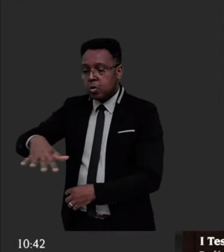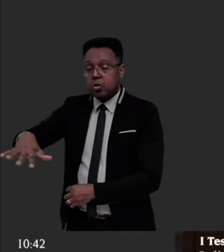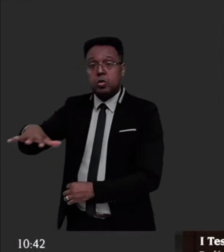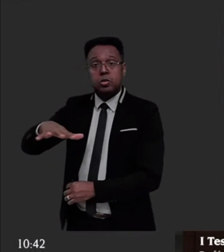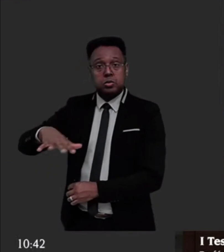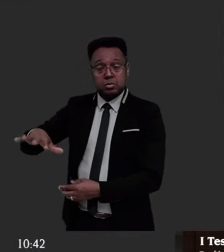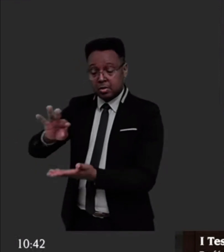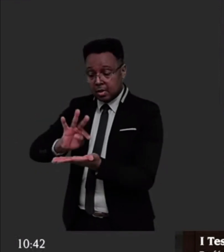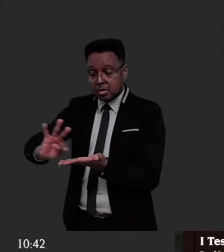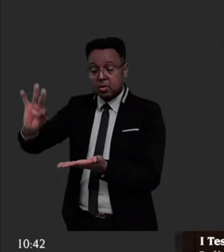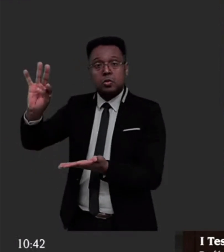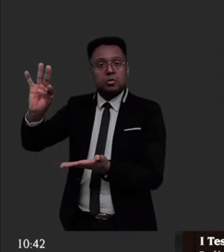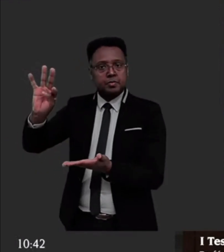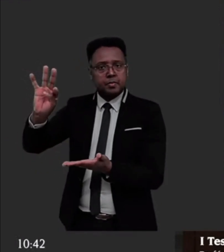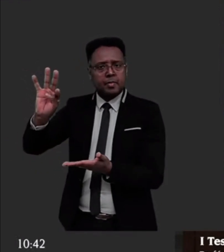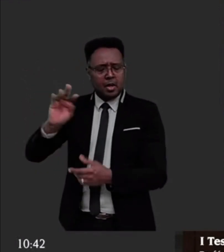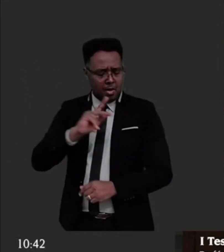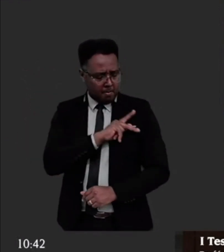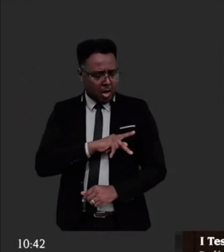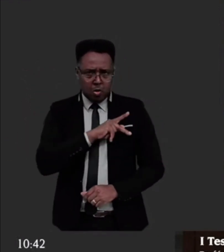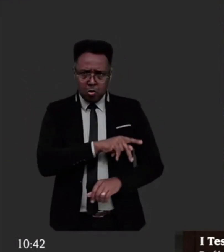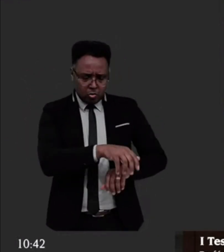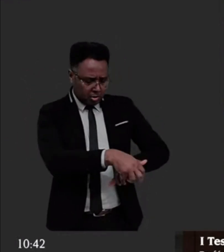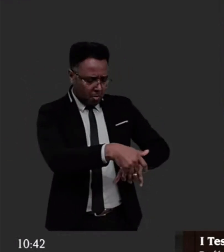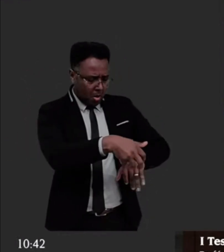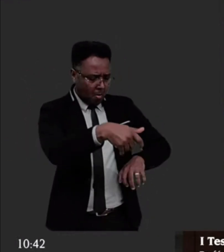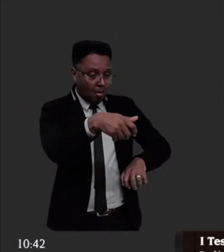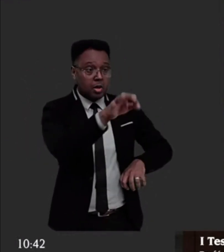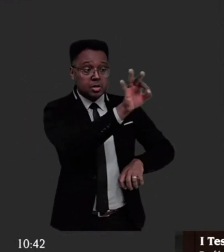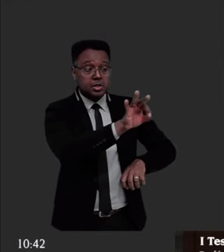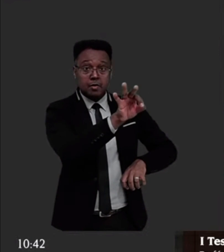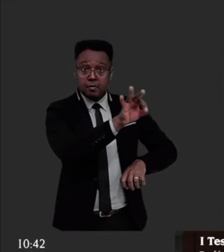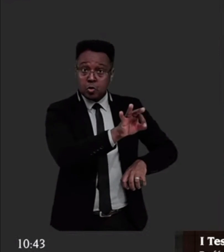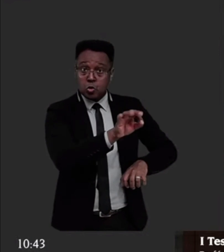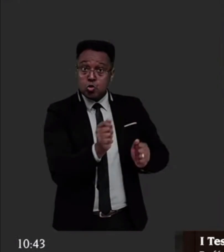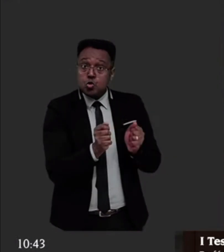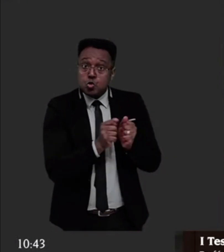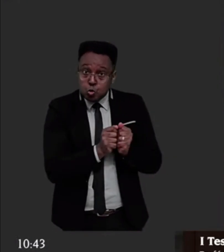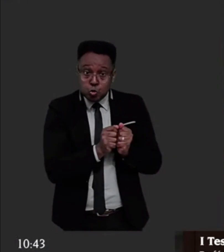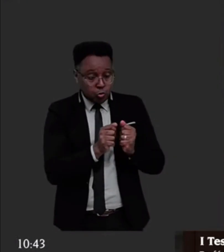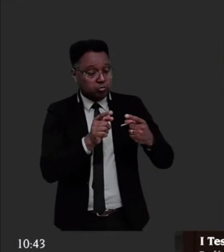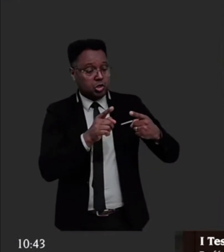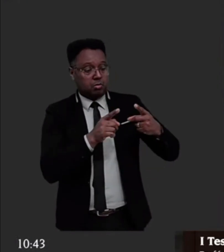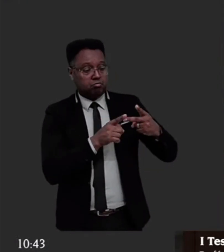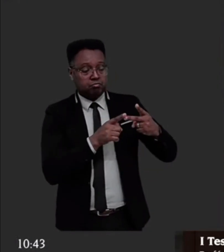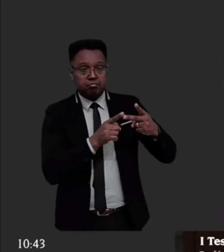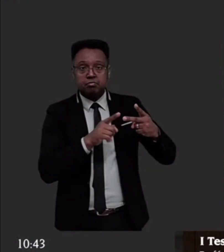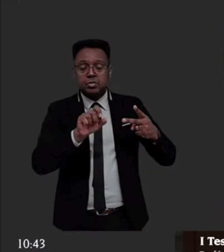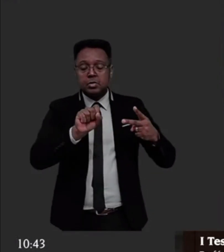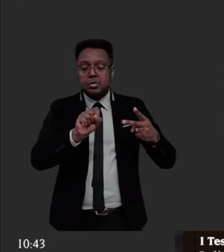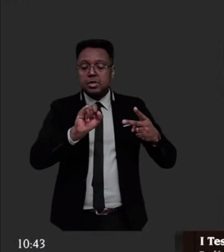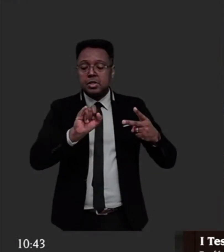Silvano e Timóteo, e ali puderam compor, descrevendo então